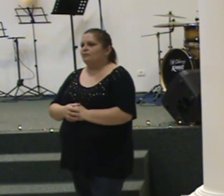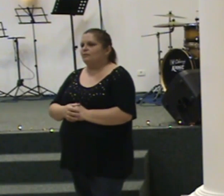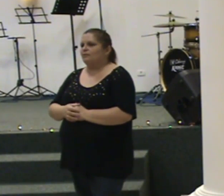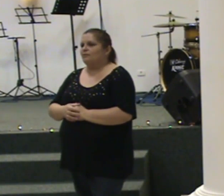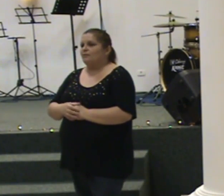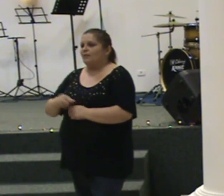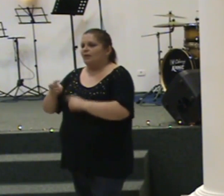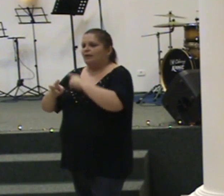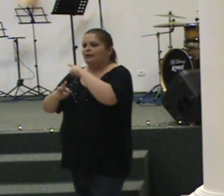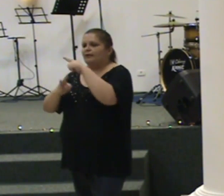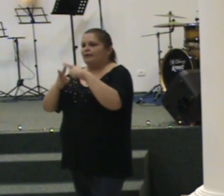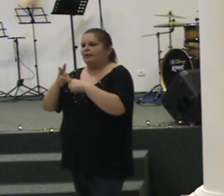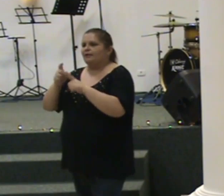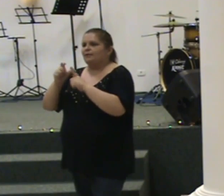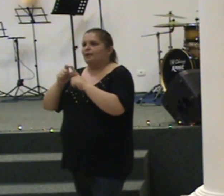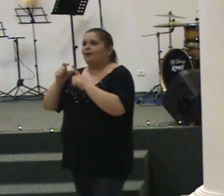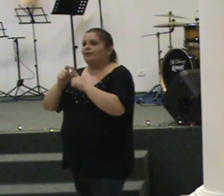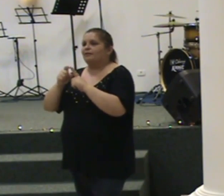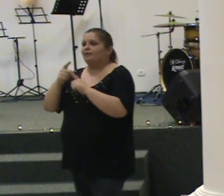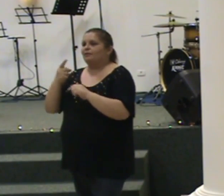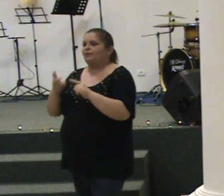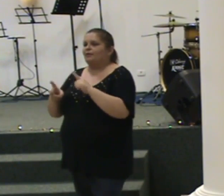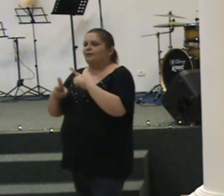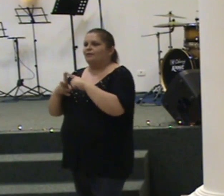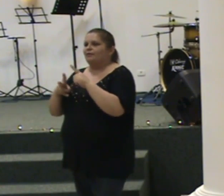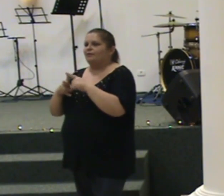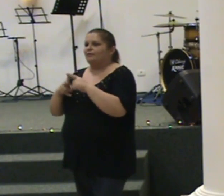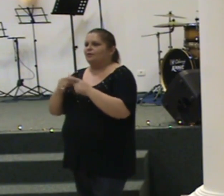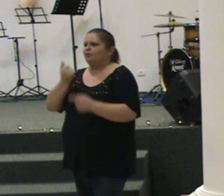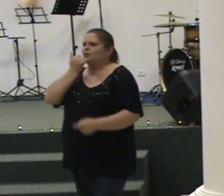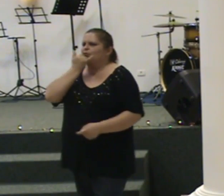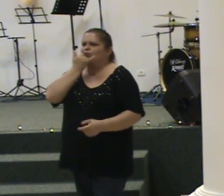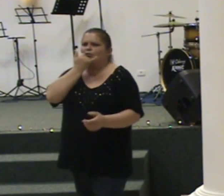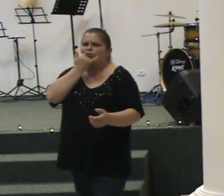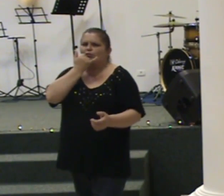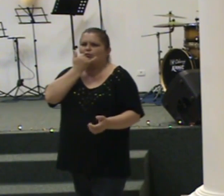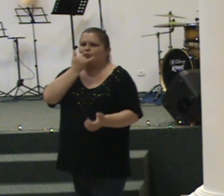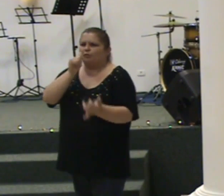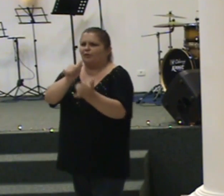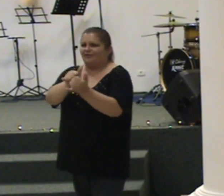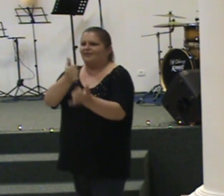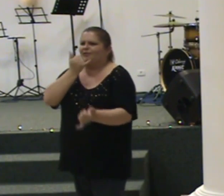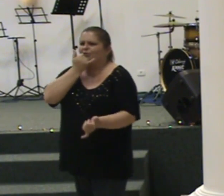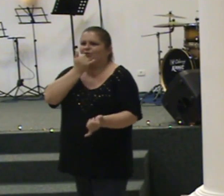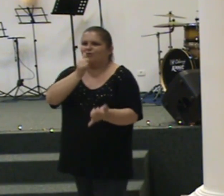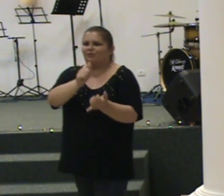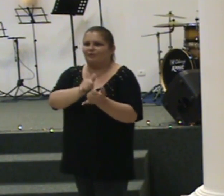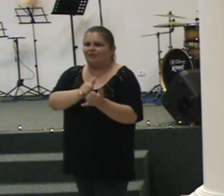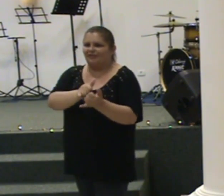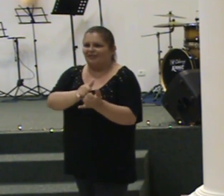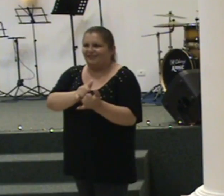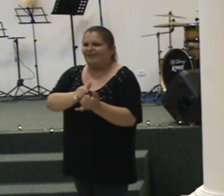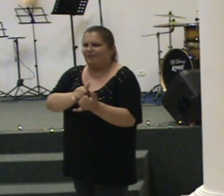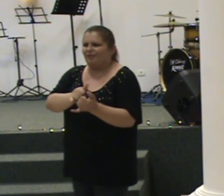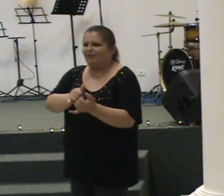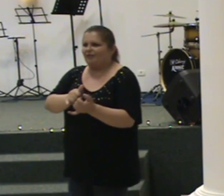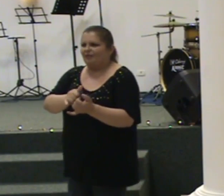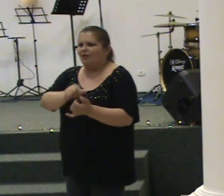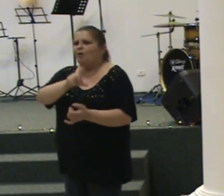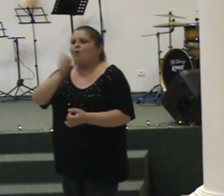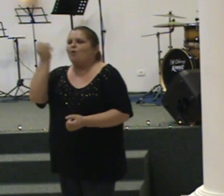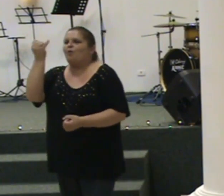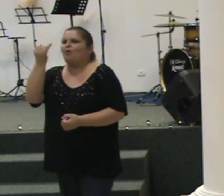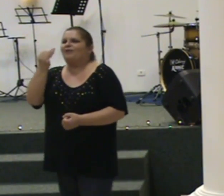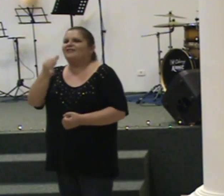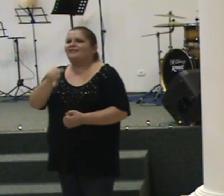As 3 palavrinhas, uma delas é desculpa. Vou fazer uma pergunta. Quantas vezes você falou desculpa